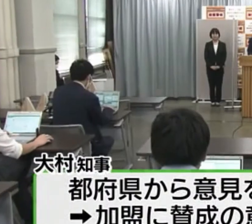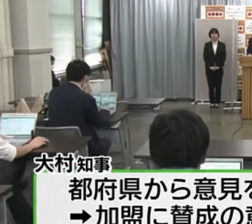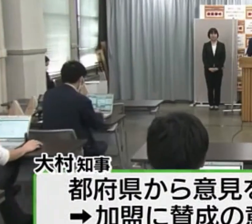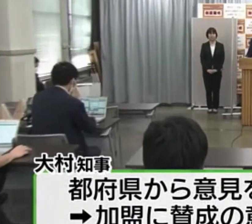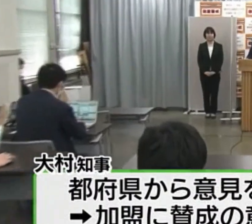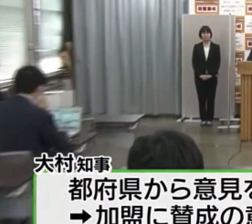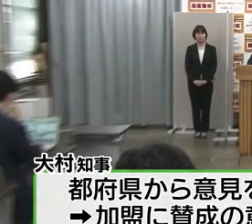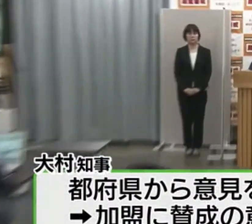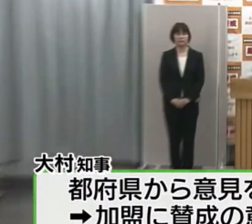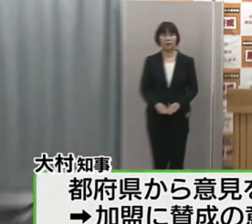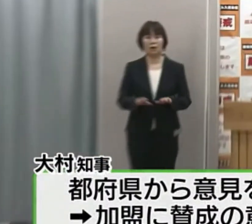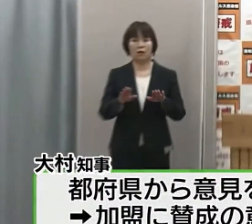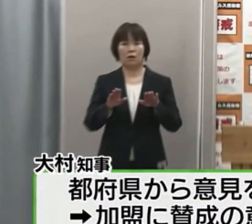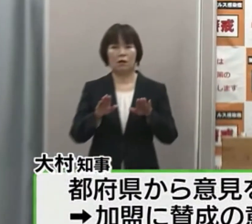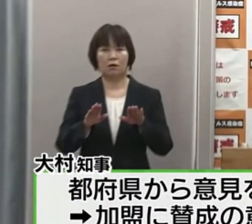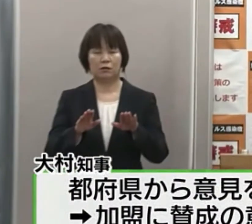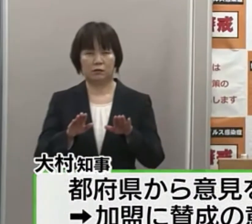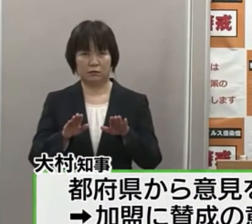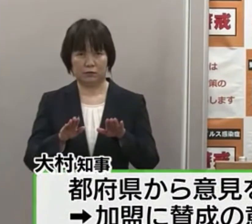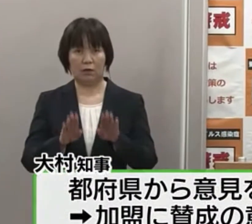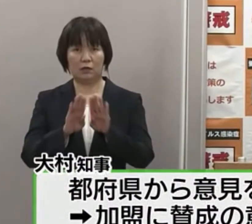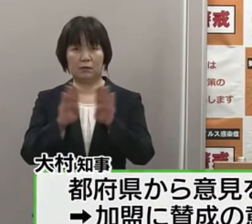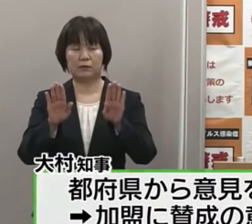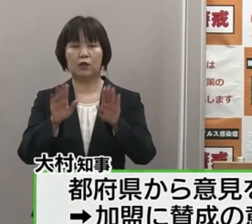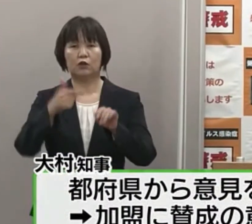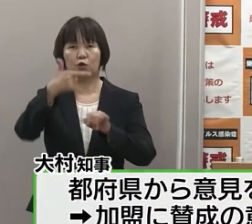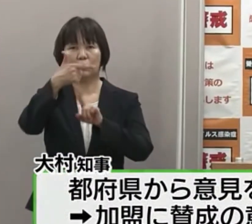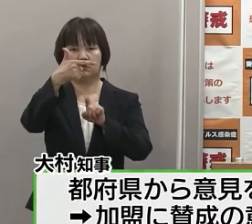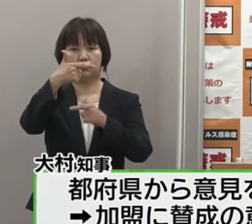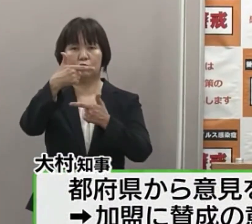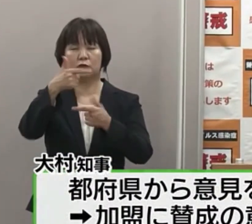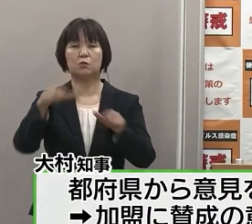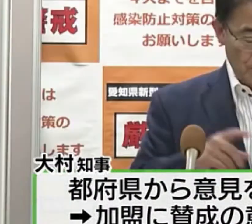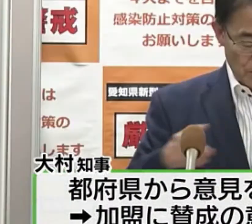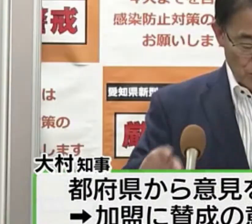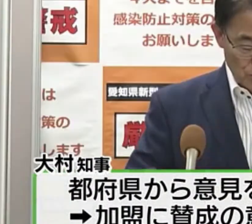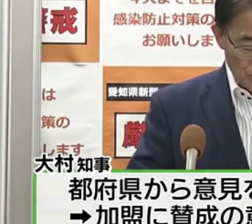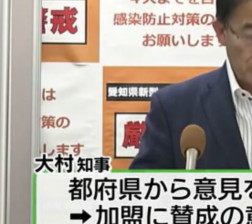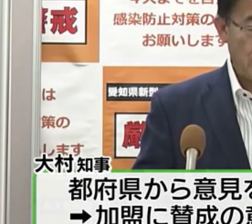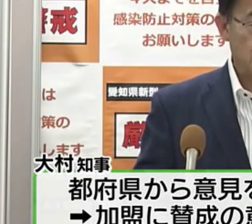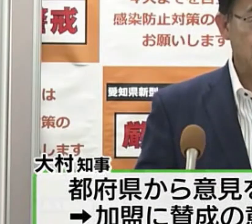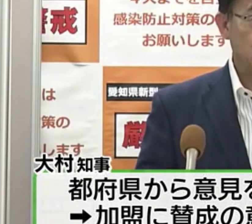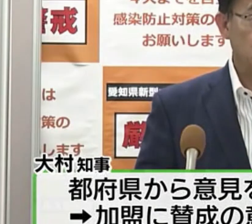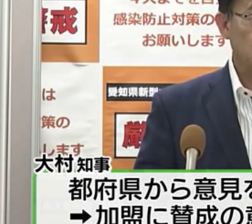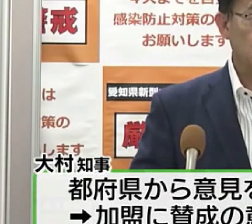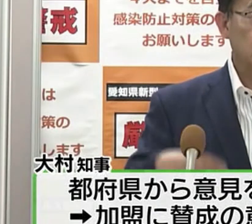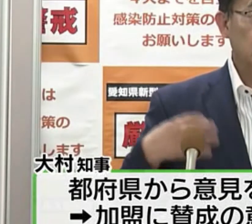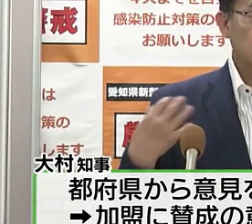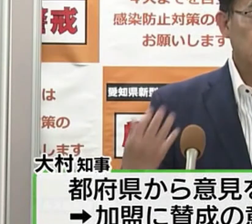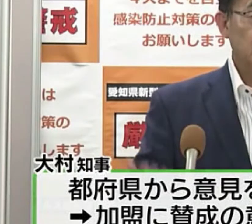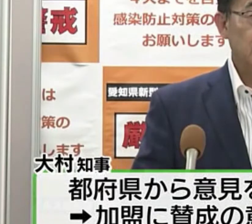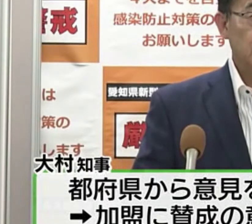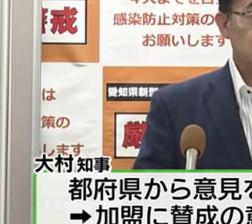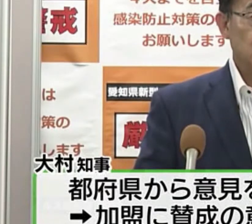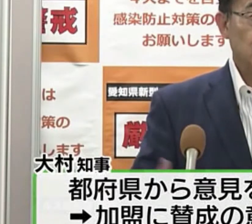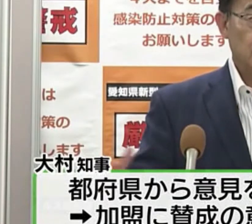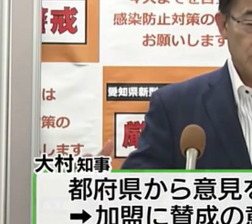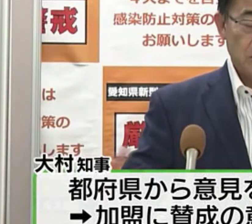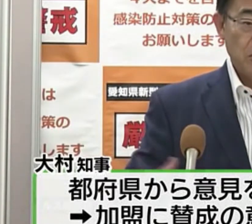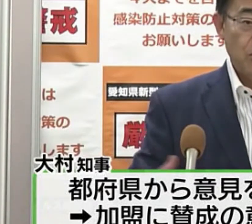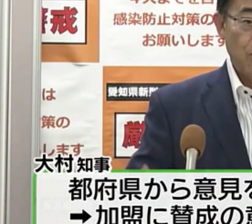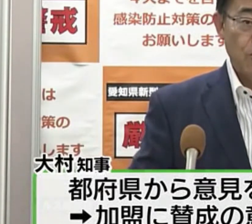規制同盟会に加盟している沿線の都府県から意見を聞いたところ、加盟に賛成の意見が多く上がった一